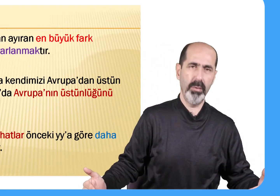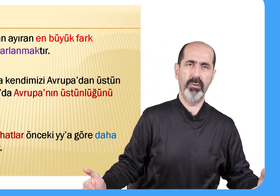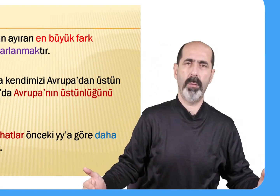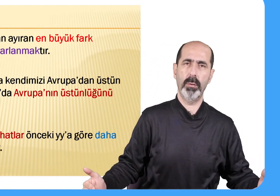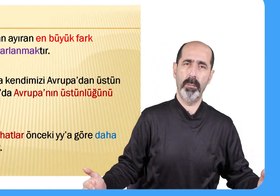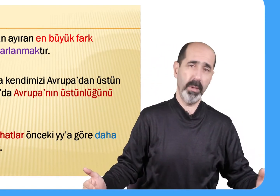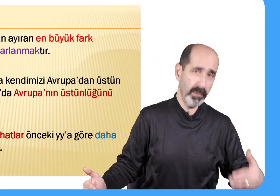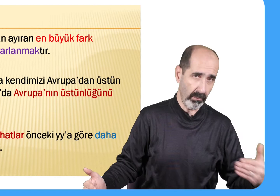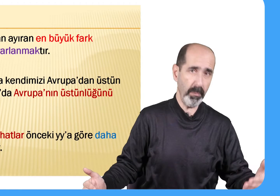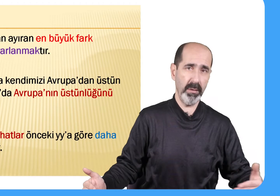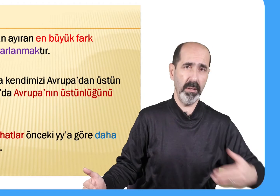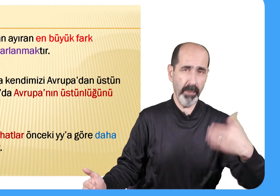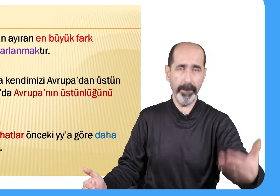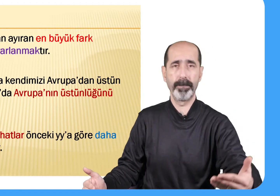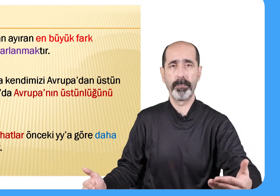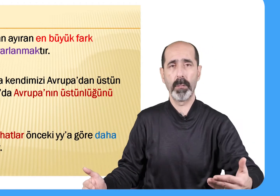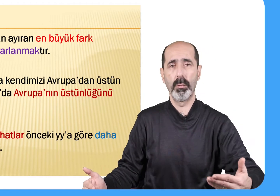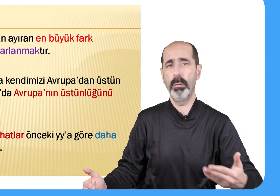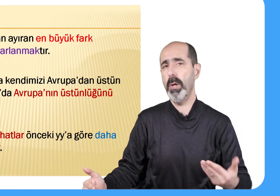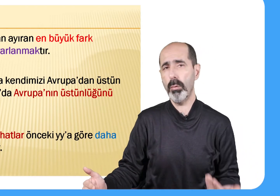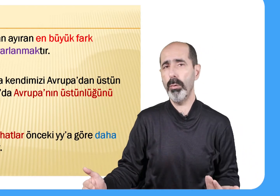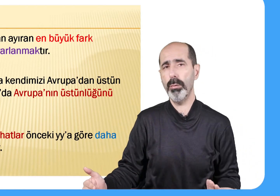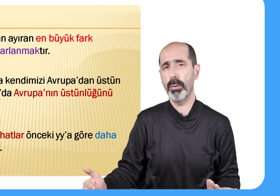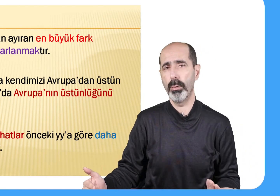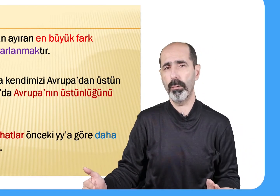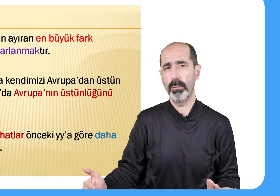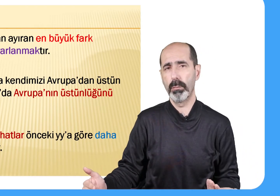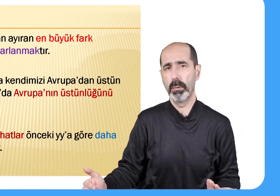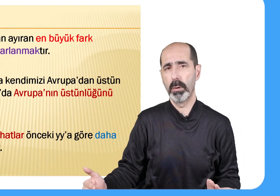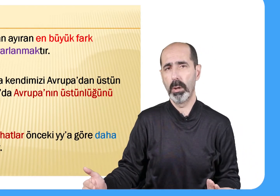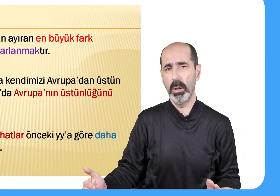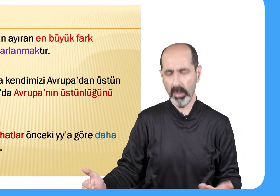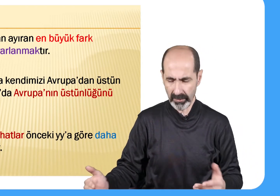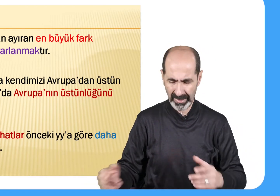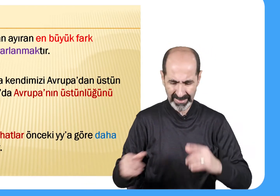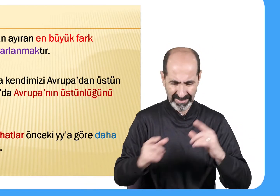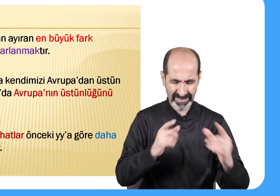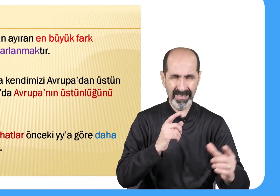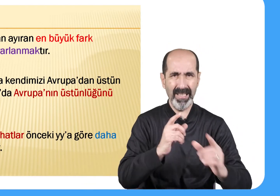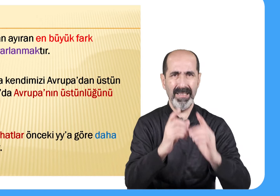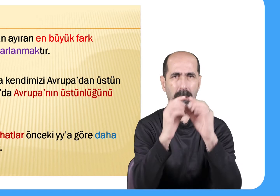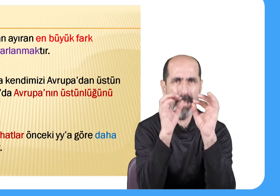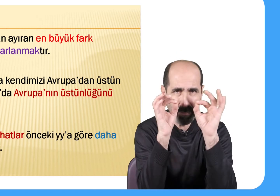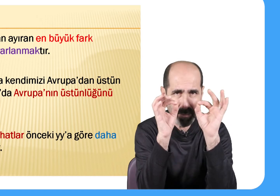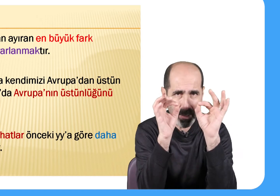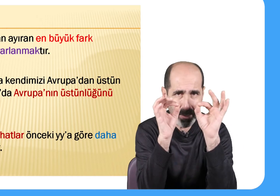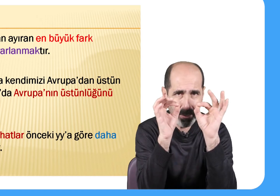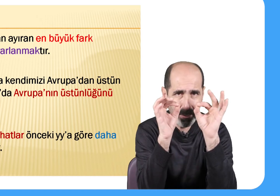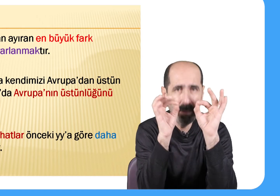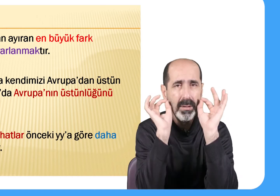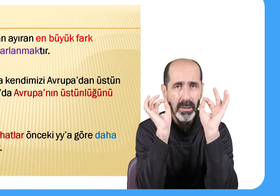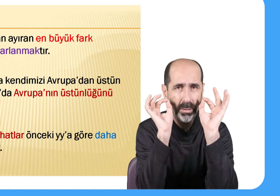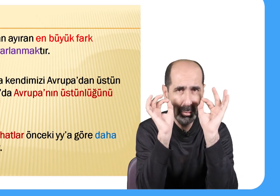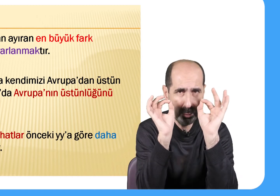birinci Abdülhamid de devam ettiğini ve yürürlüğe konduğunu görüyoruz Rosa ıslahatlar biraz